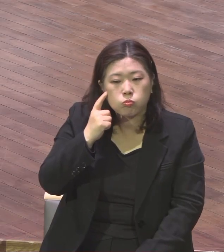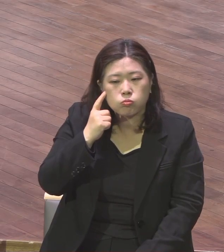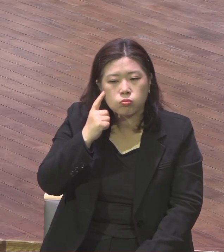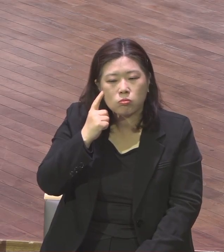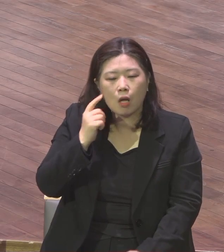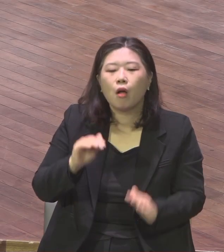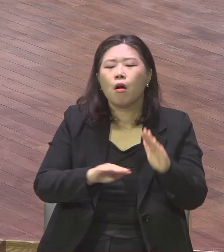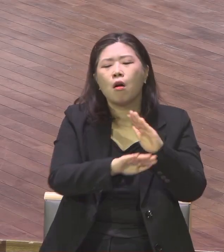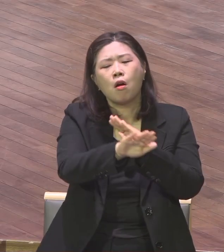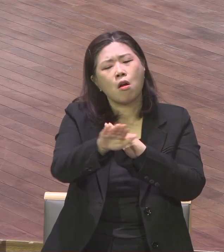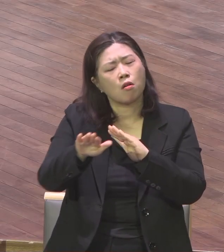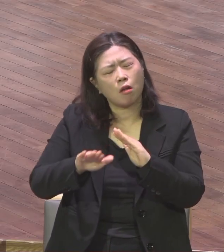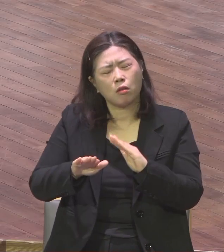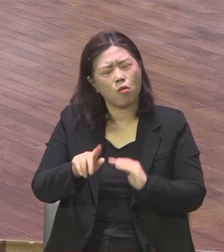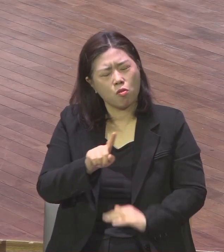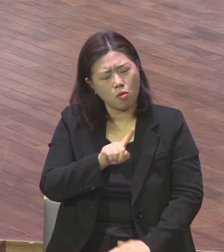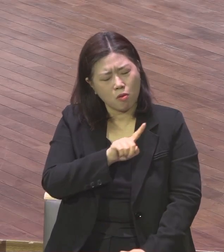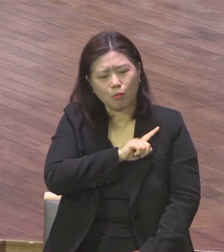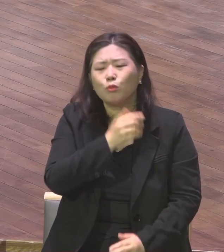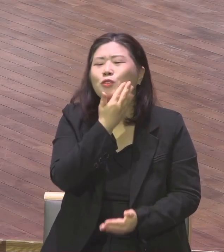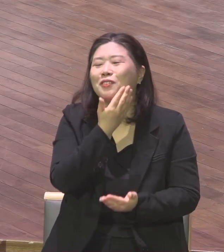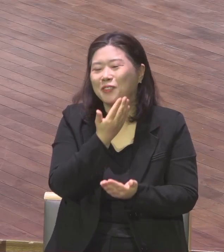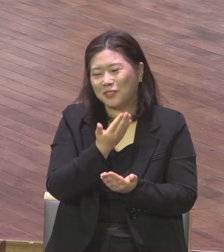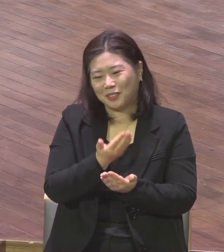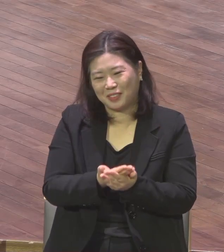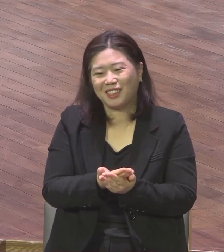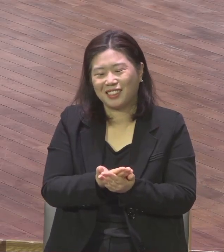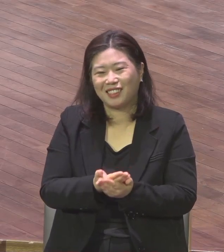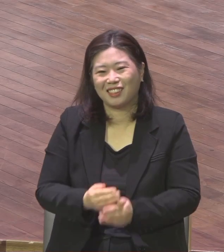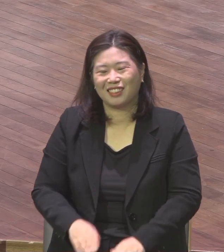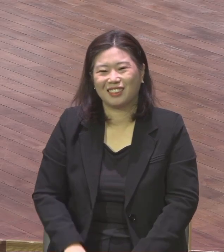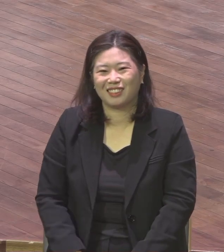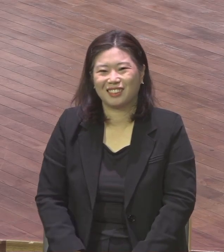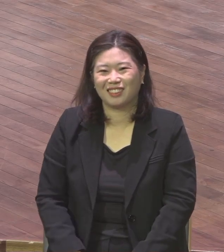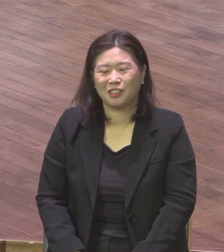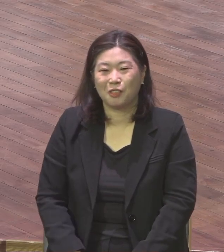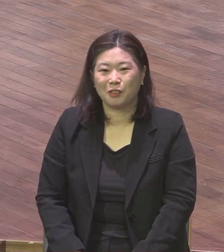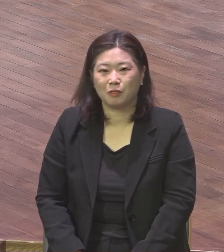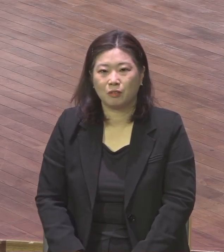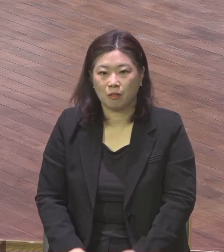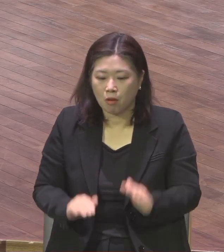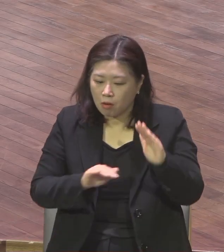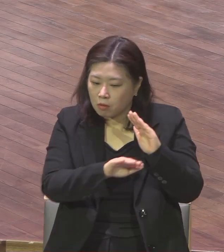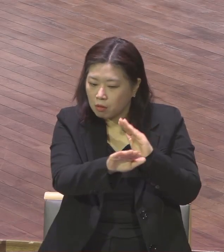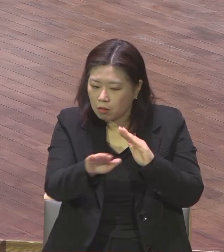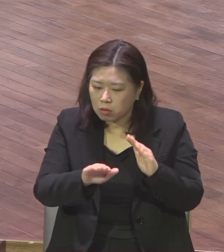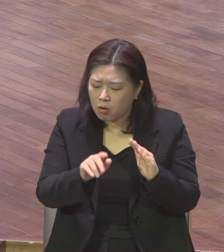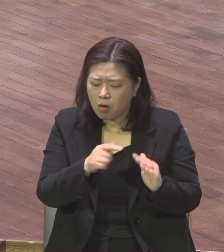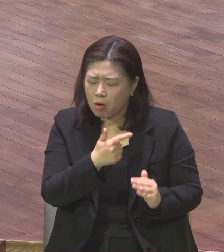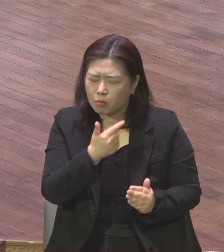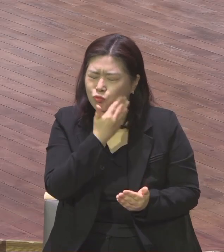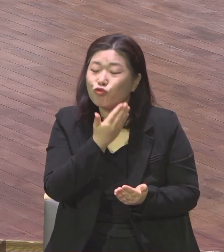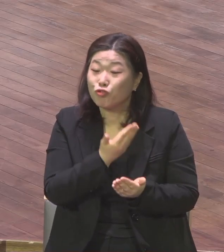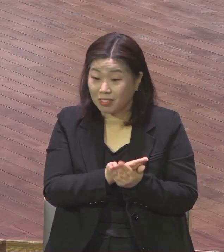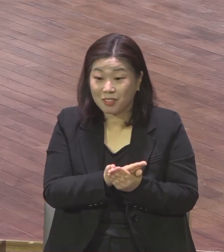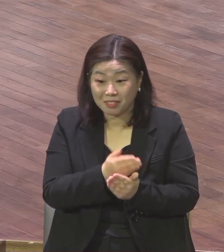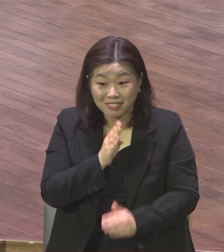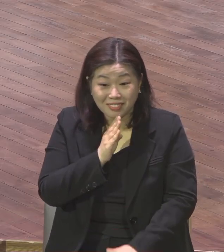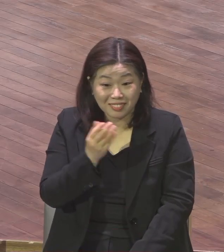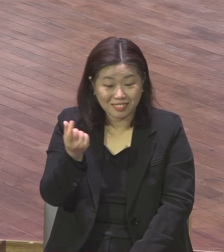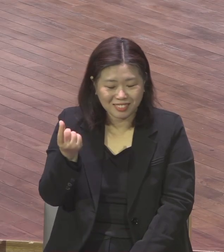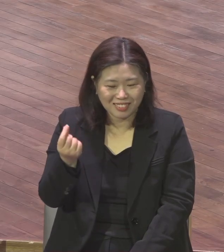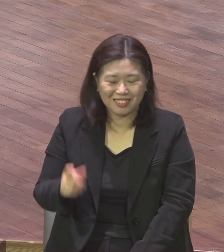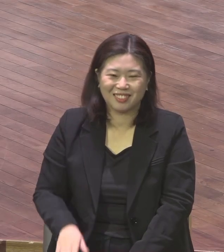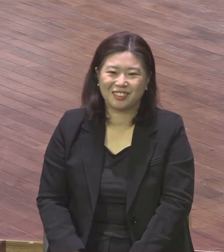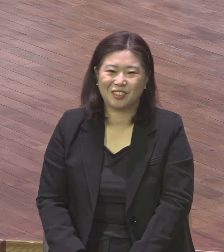가정만큼 소중한 그러한 것이 없다. 가정만큼. 그래서 하나님이 에덴 동산에서